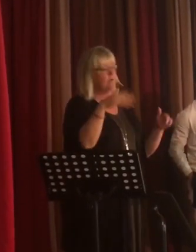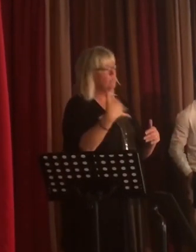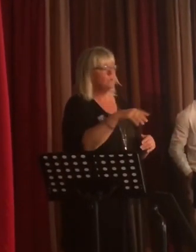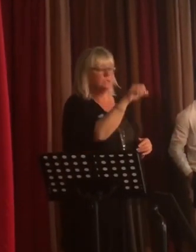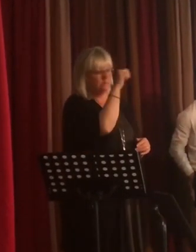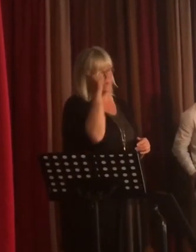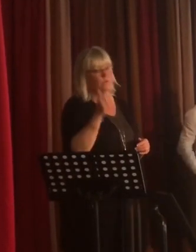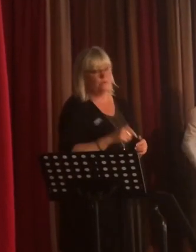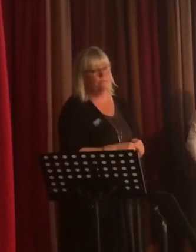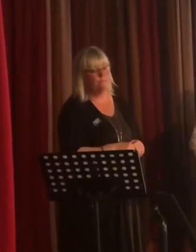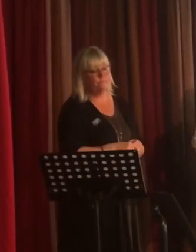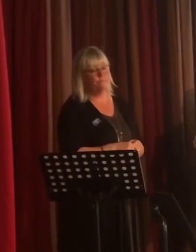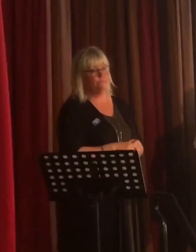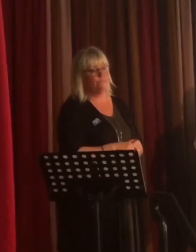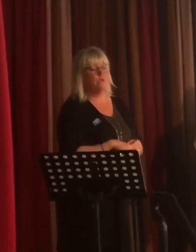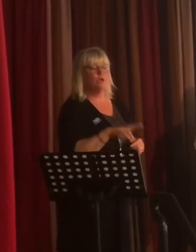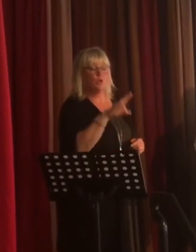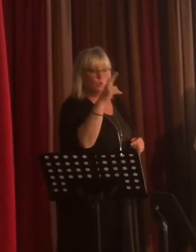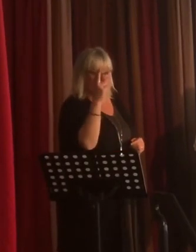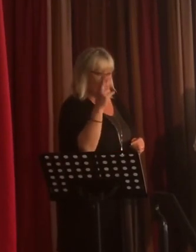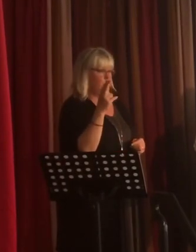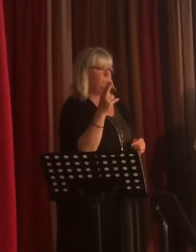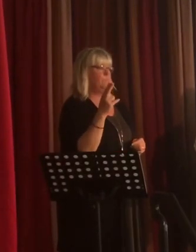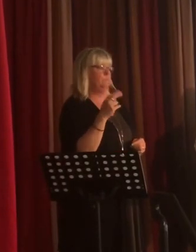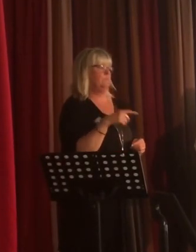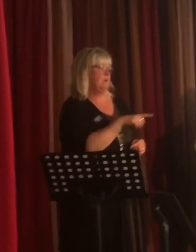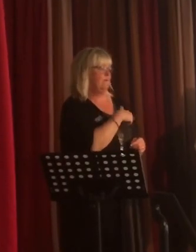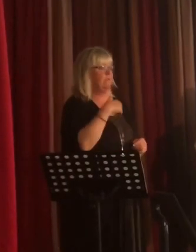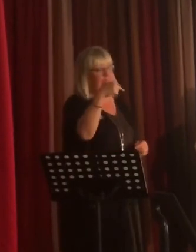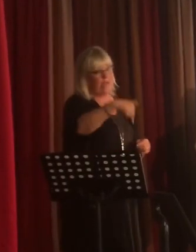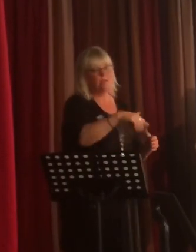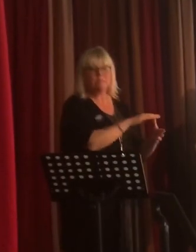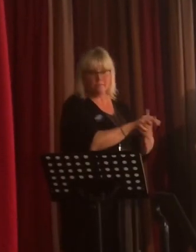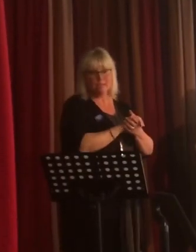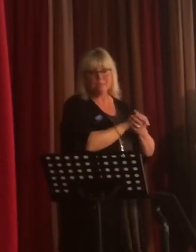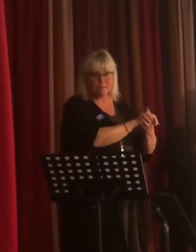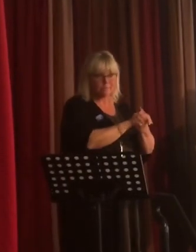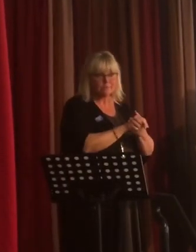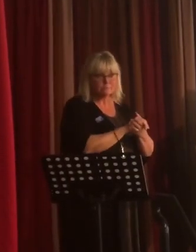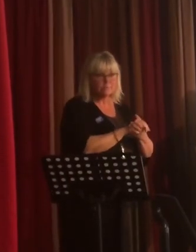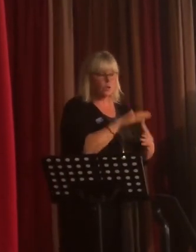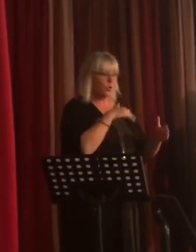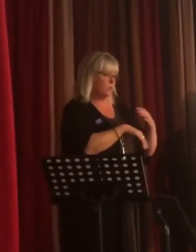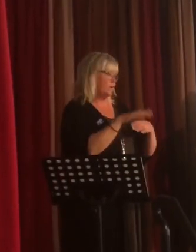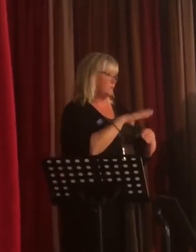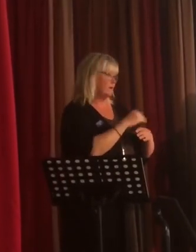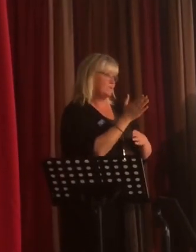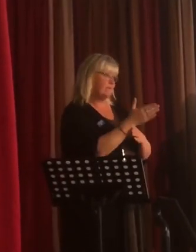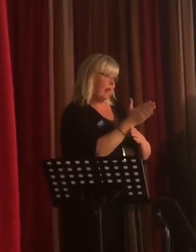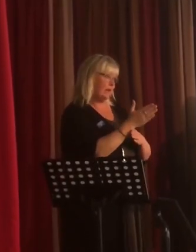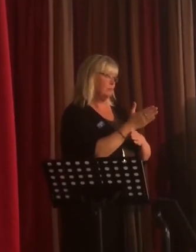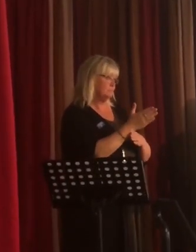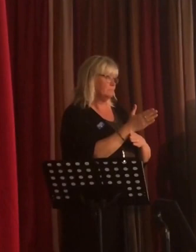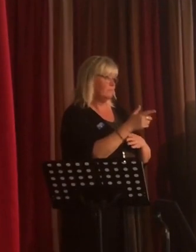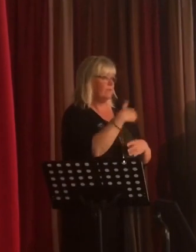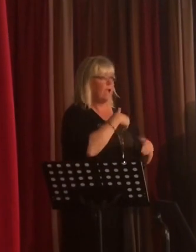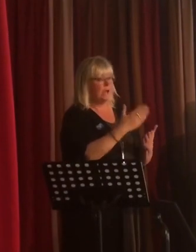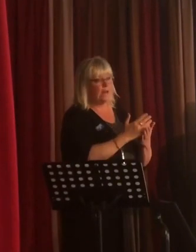svår. Men just nu är vi här tillsammans under Sveriges flagga.